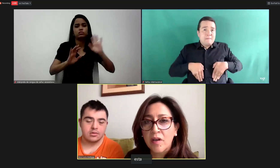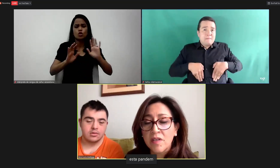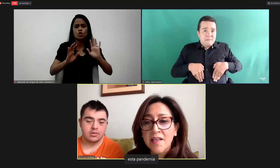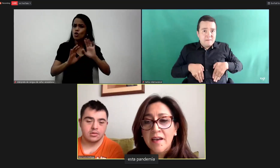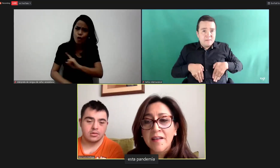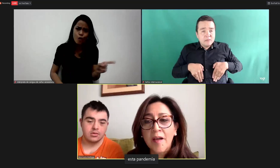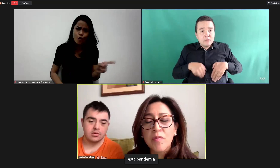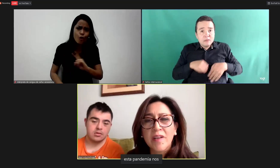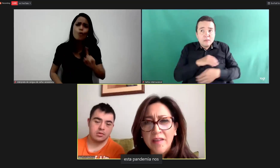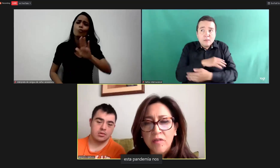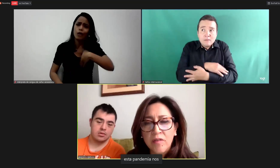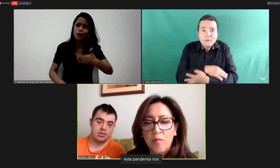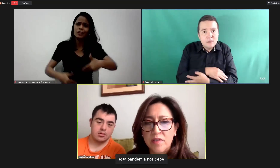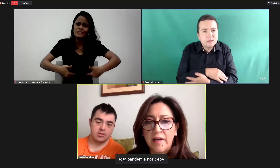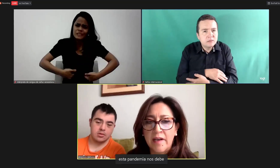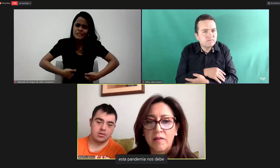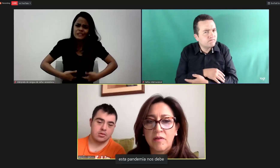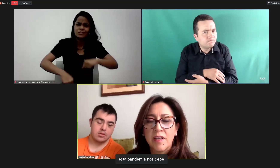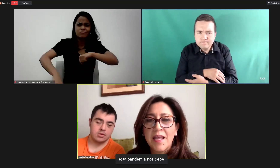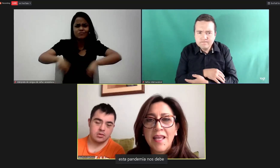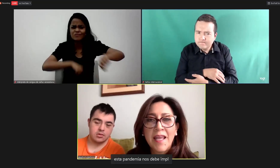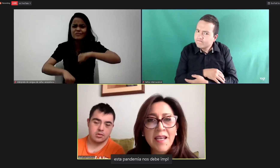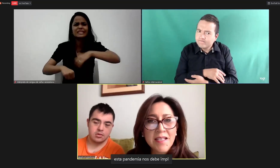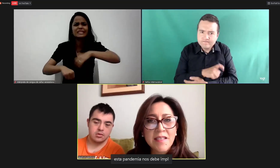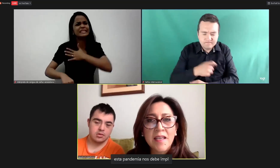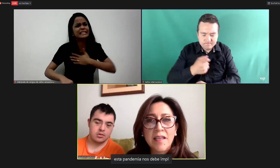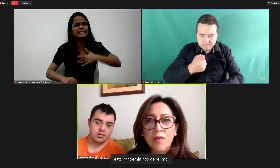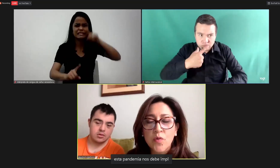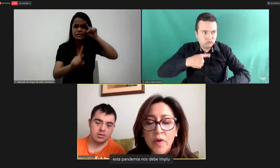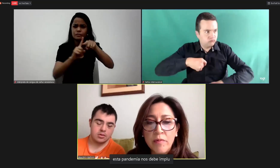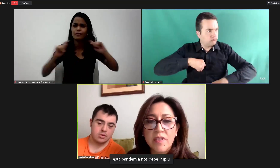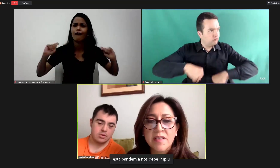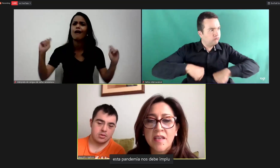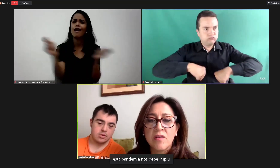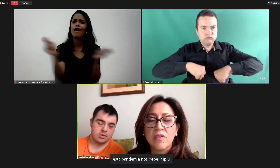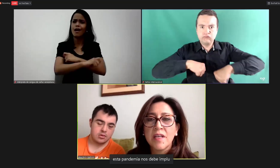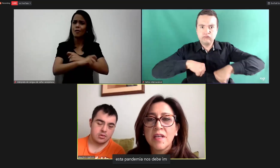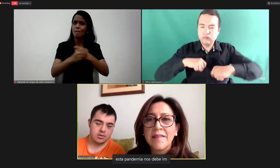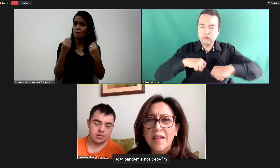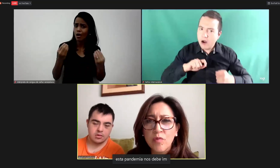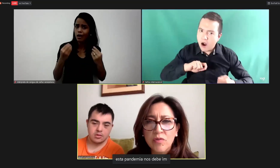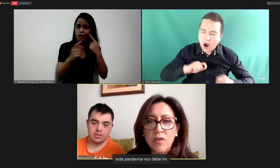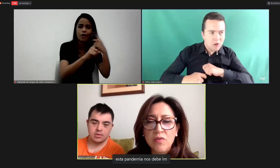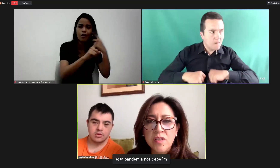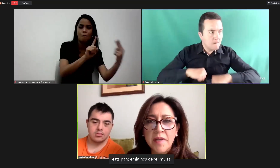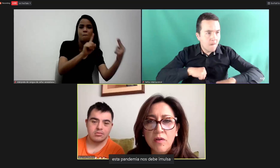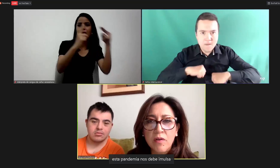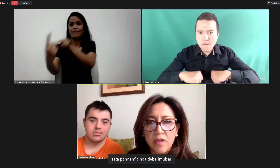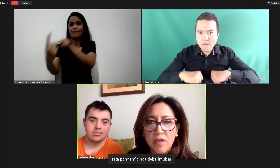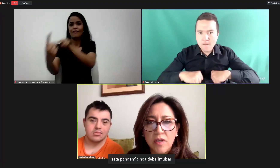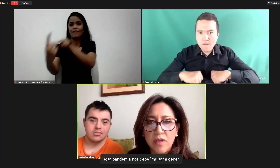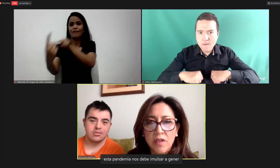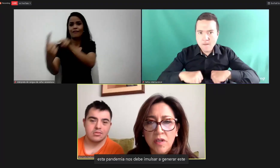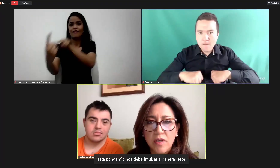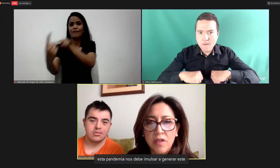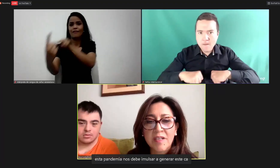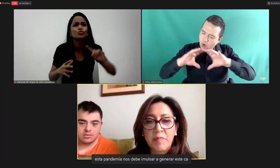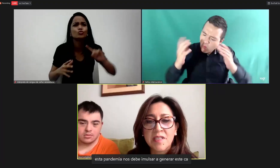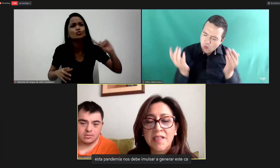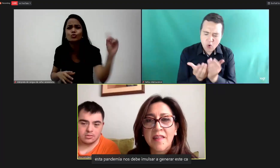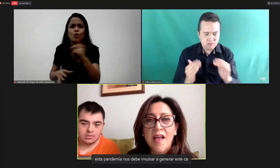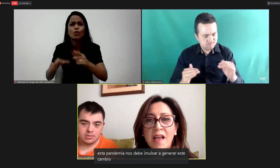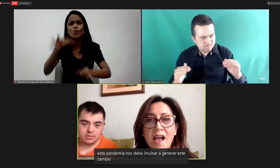a protagonizar el cambio que tanto hemos anhelado. En ese nuevo diseño del mundo inclusive y personas